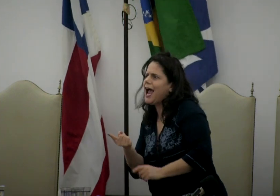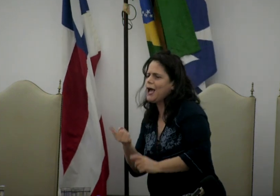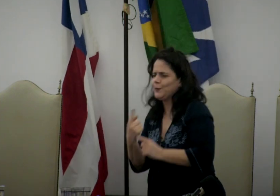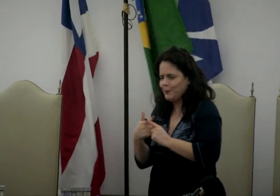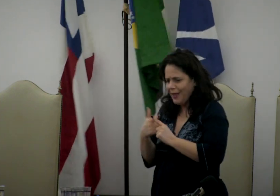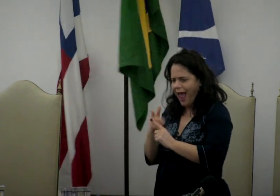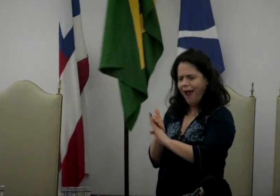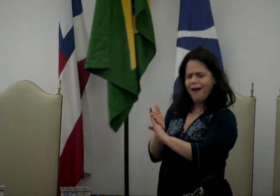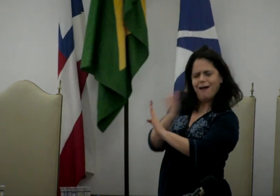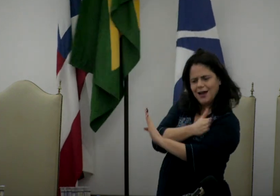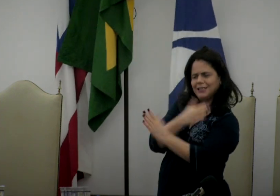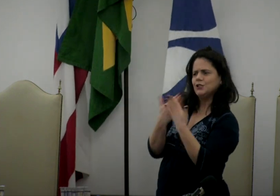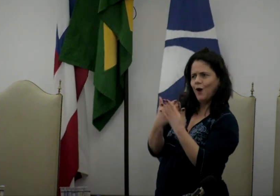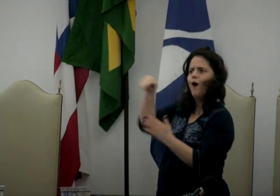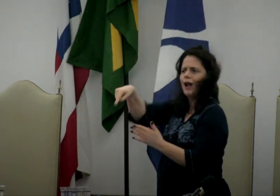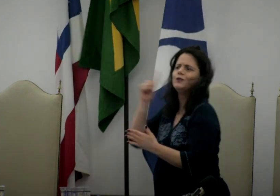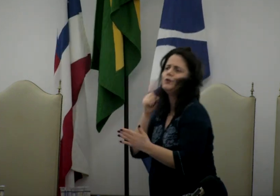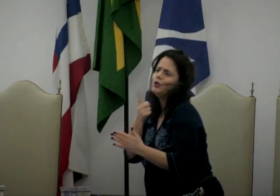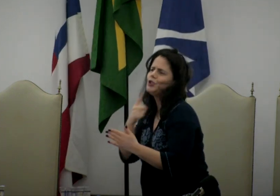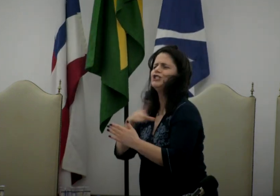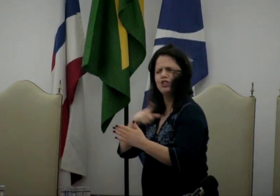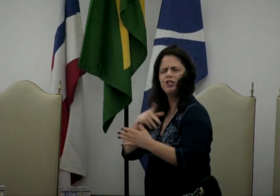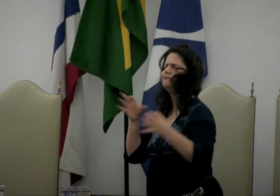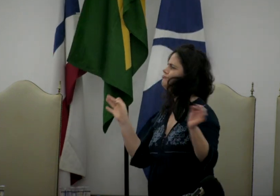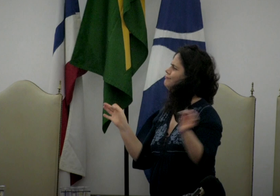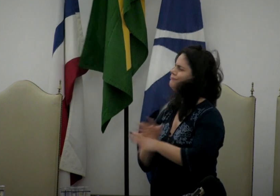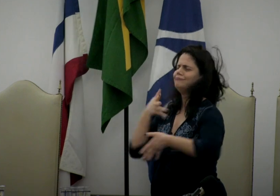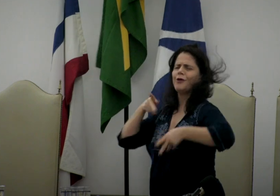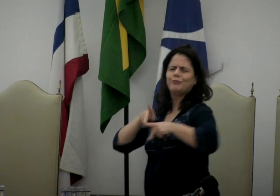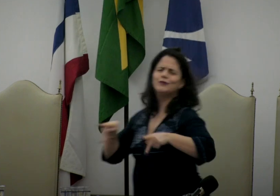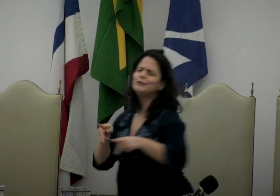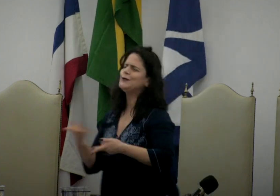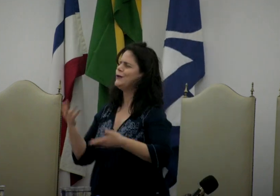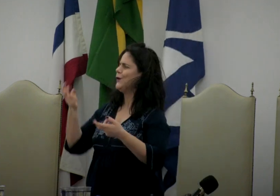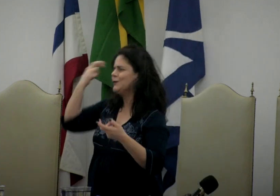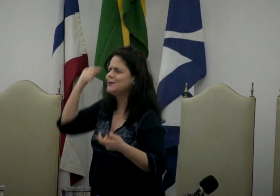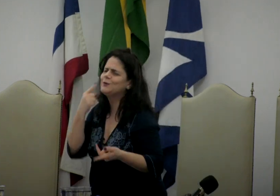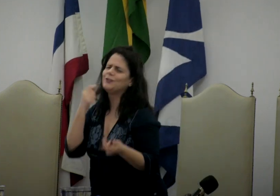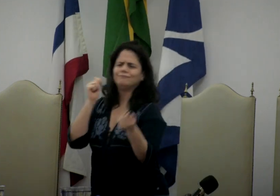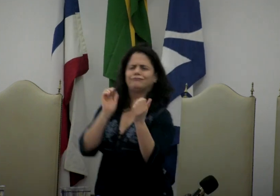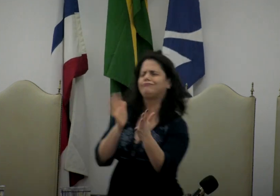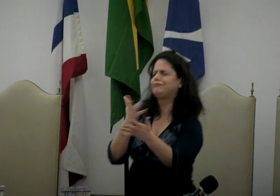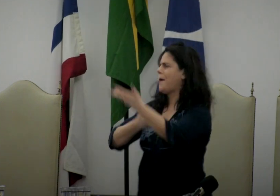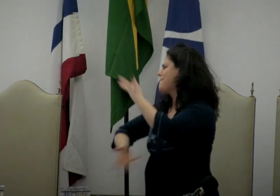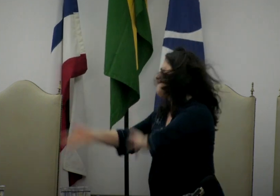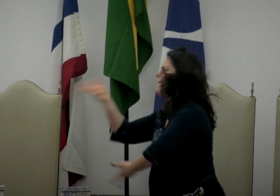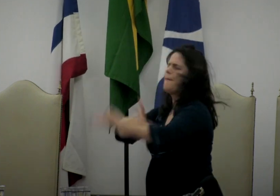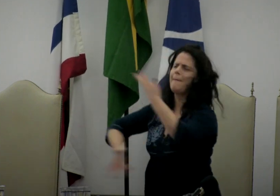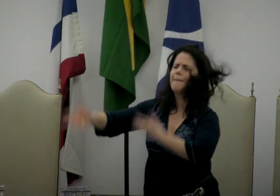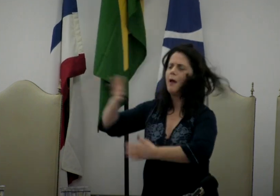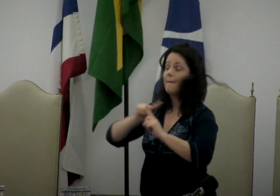de Paris. Mas é engraçado porque antes disso, nessa mesma escola, existiam muitos surdos usuários de uma língua de